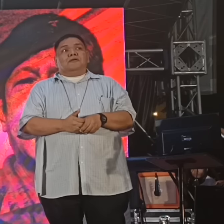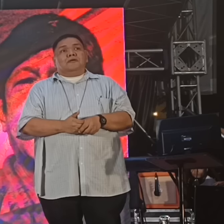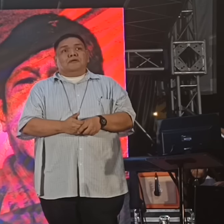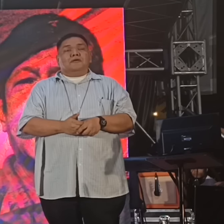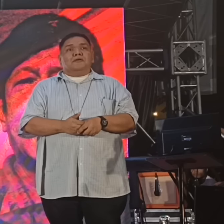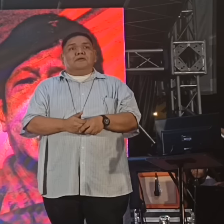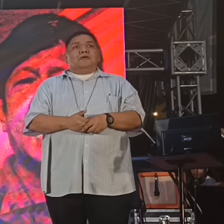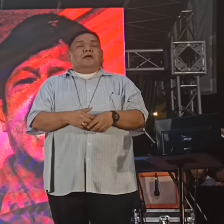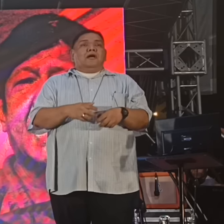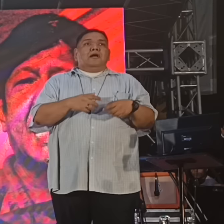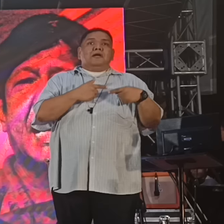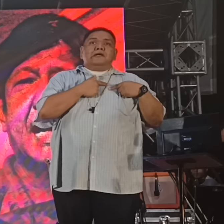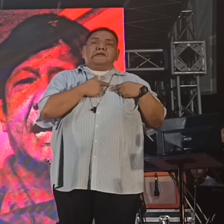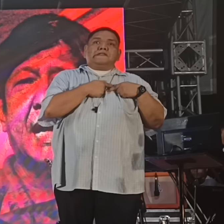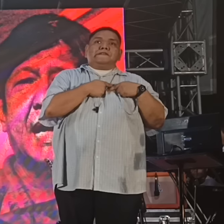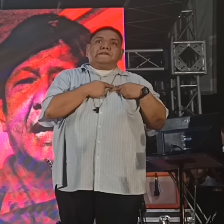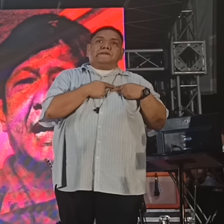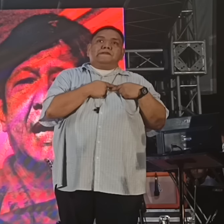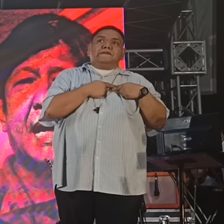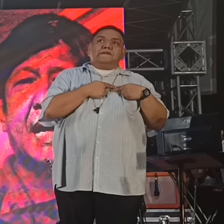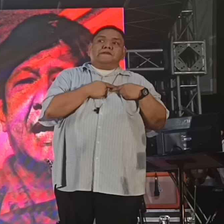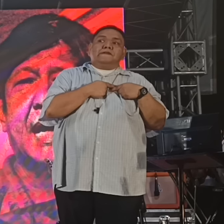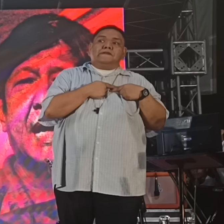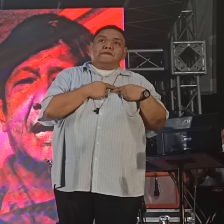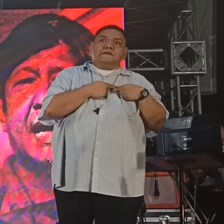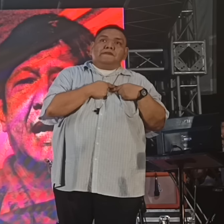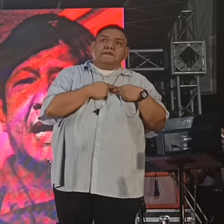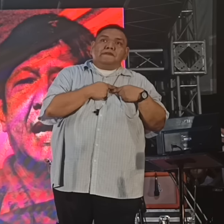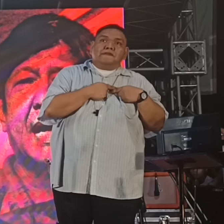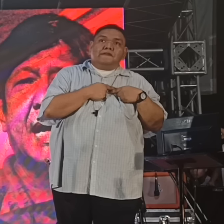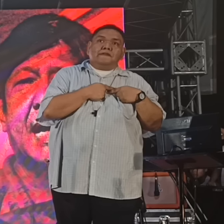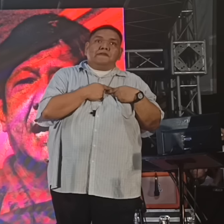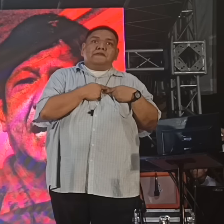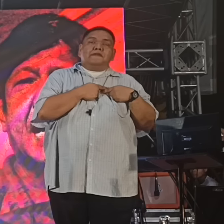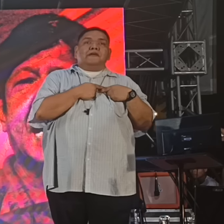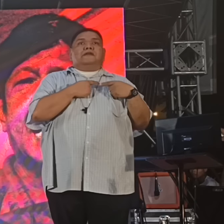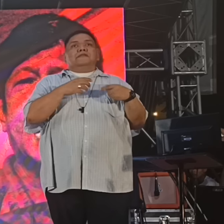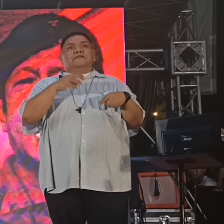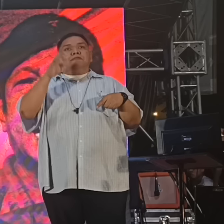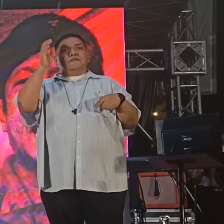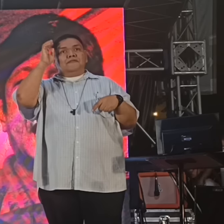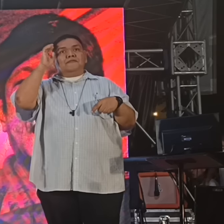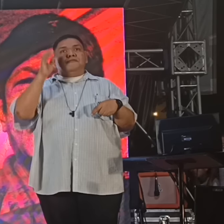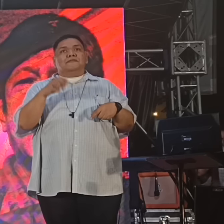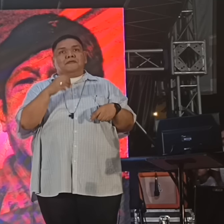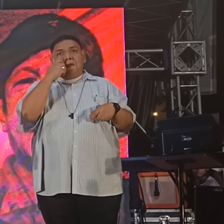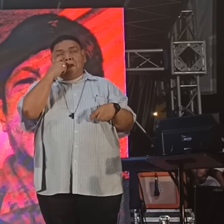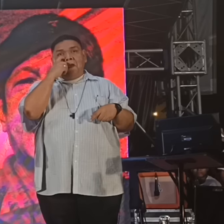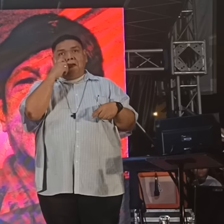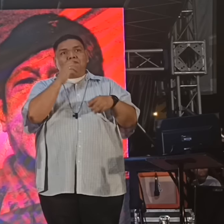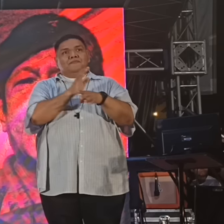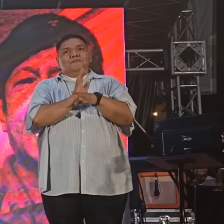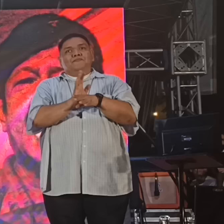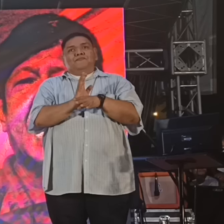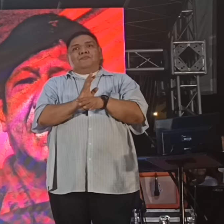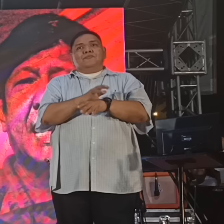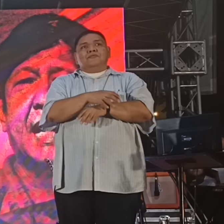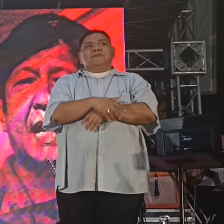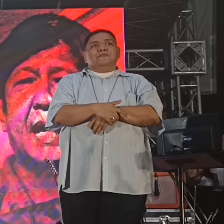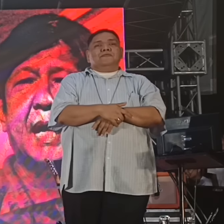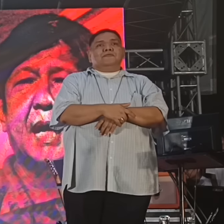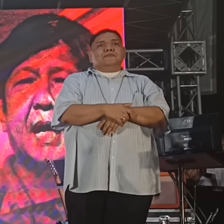ang sakit! Ang sakit bilang Pilipino! Ka Eric! Ay, napapanood kita, sabi ko, hanapin